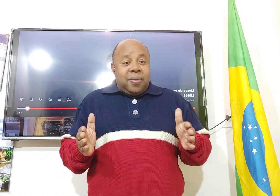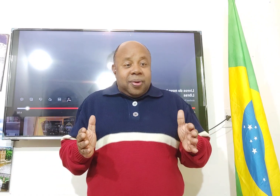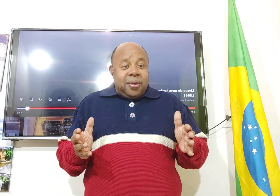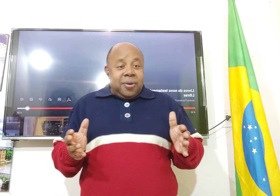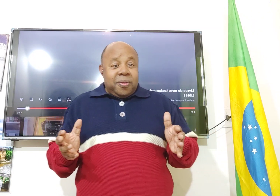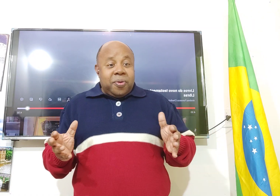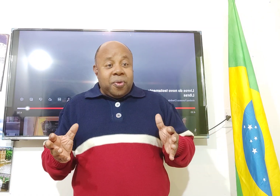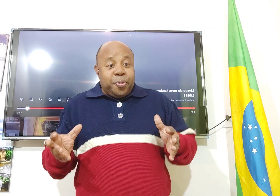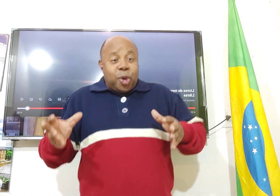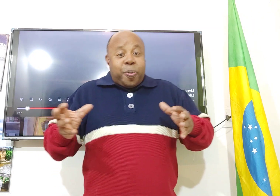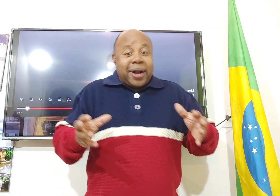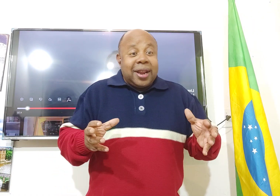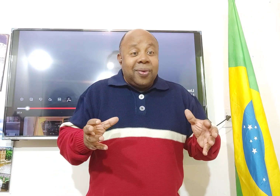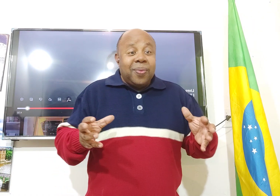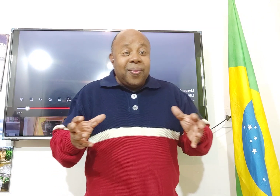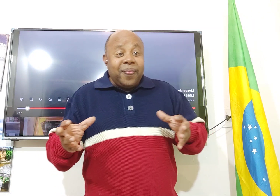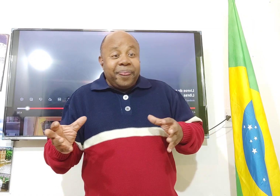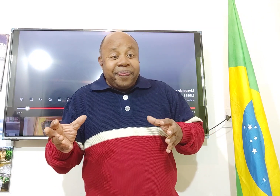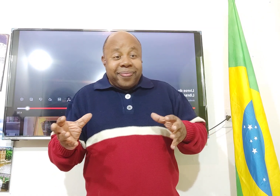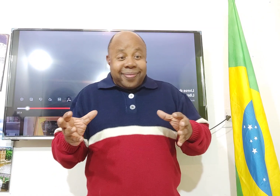meio um pouco para cada um.